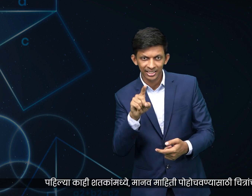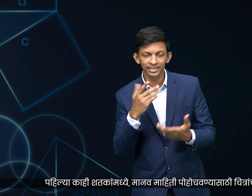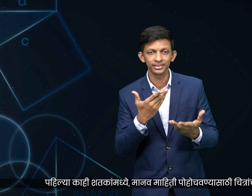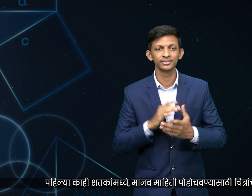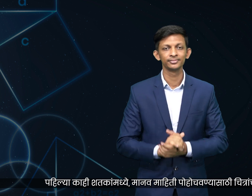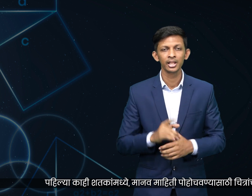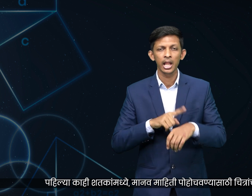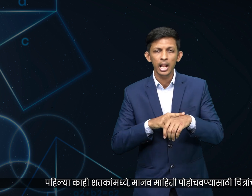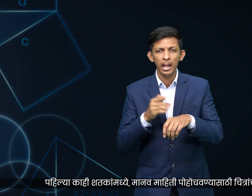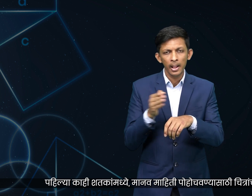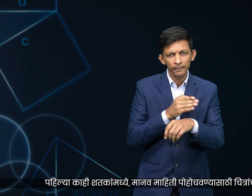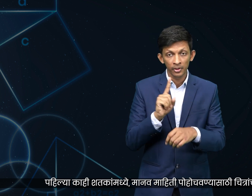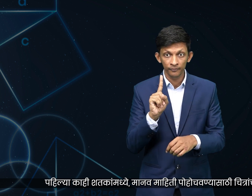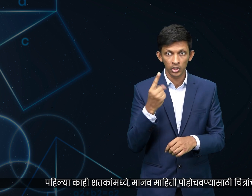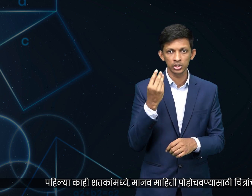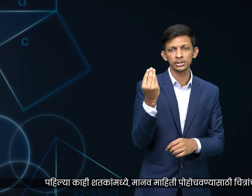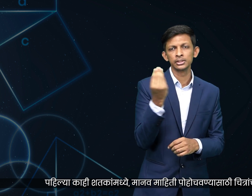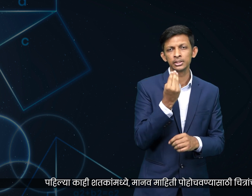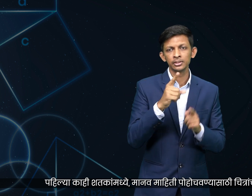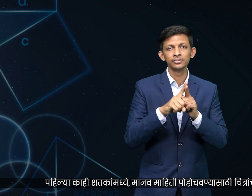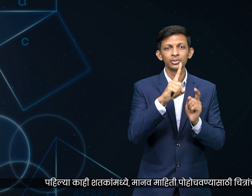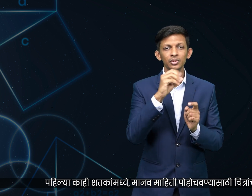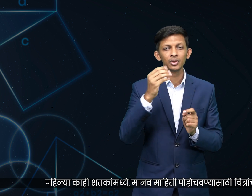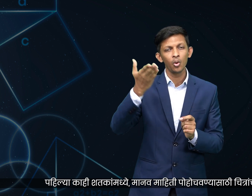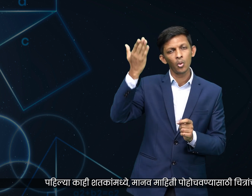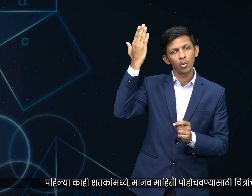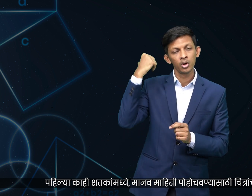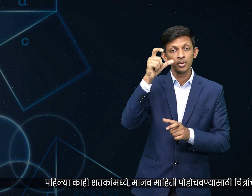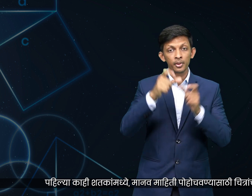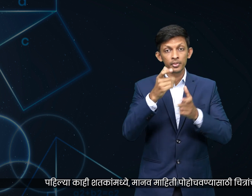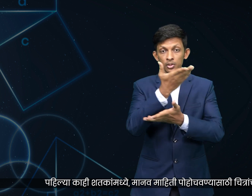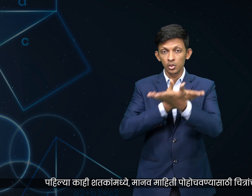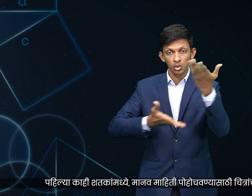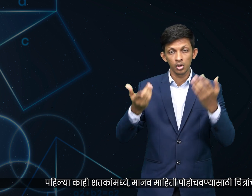शतकांमध्ये मानव माहिती पोहोचवण्यासाठी चित्रांचा वापर करत असे.